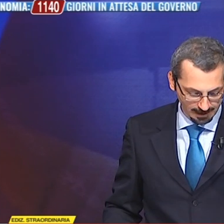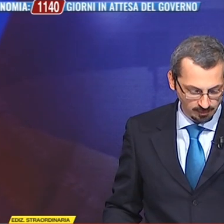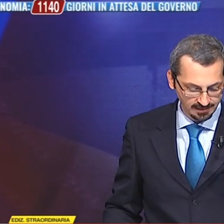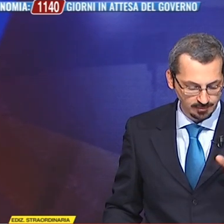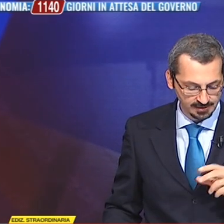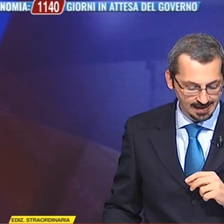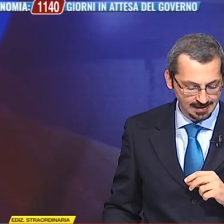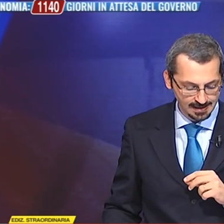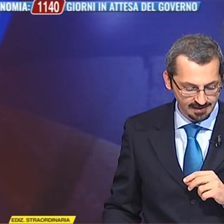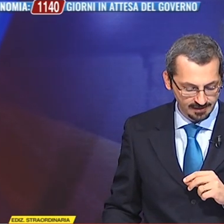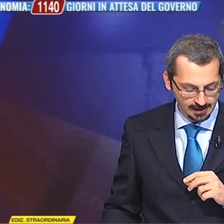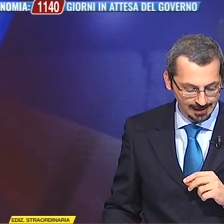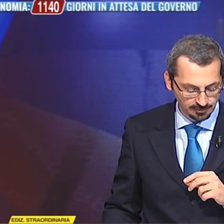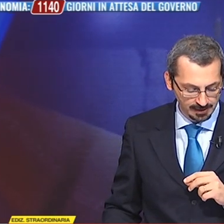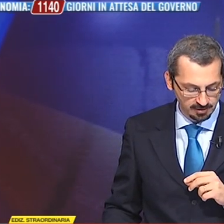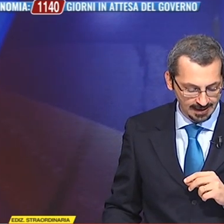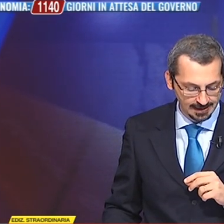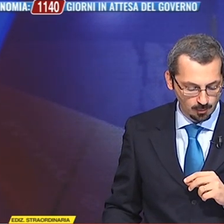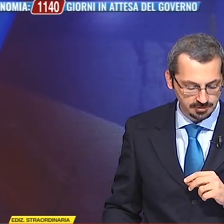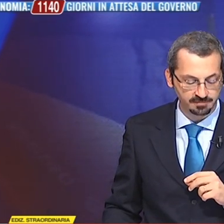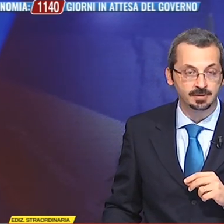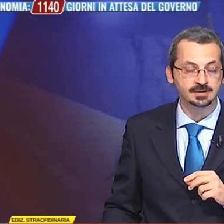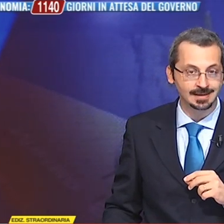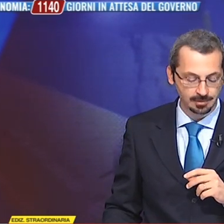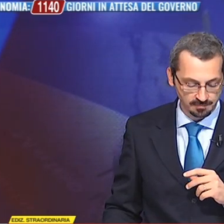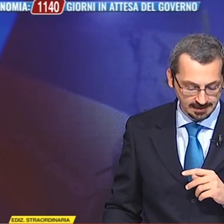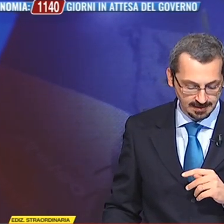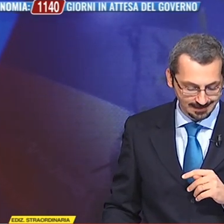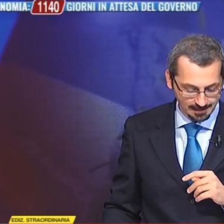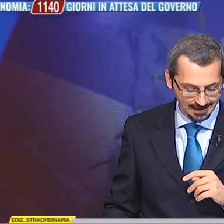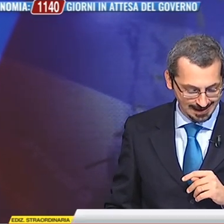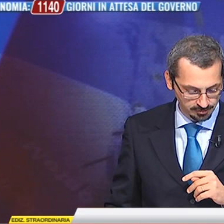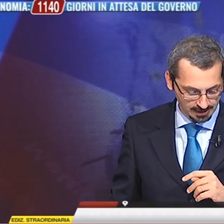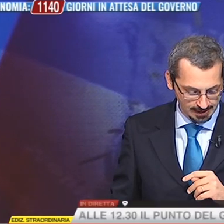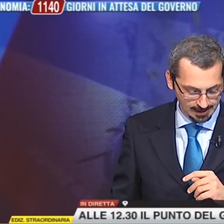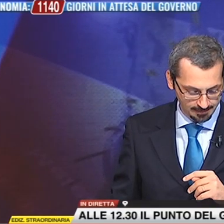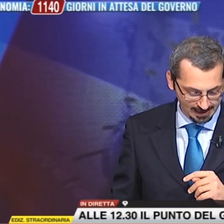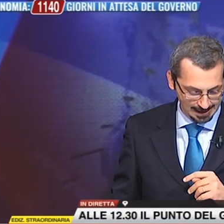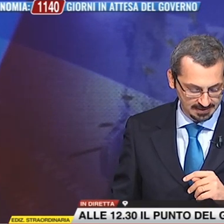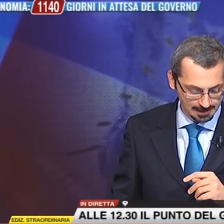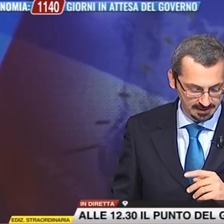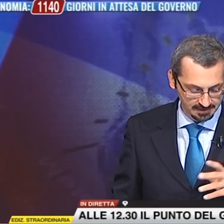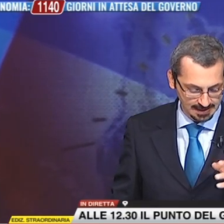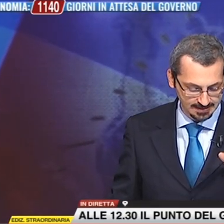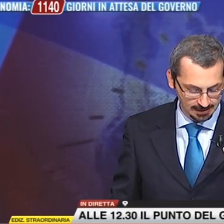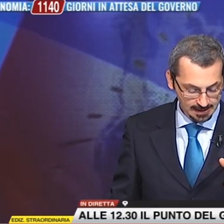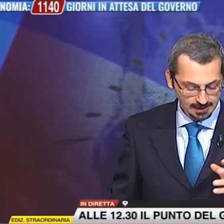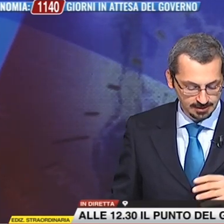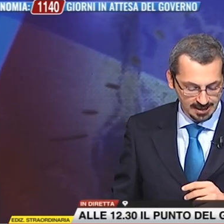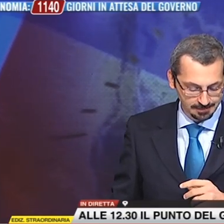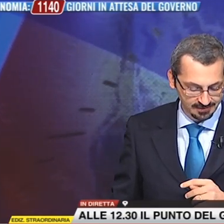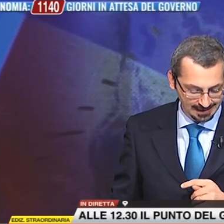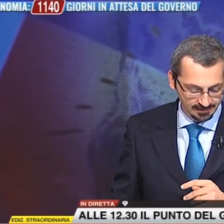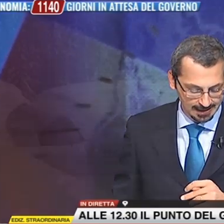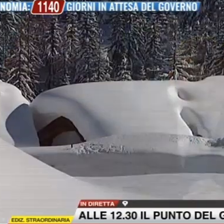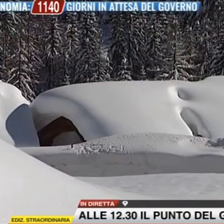valanghe, parliamo quindi di montagne e di neve. Il grado di pericolo di valanghe è 4 forte nelle Dolomiti e 3 marcato nelle Prealpi. Saranno da aspettarsi,